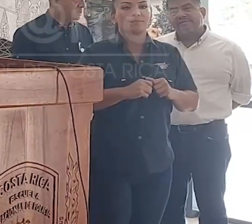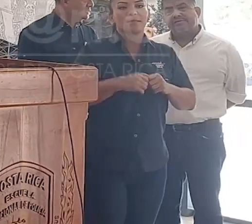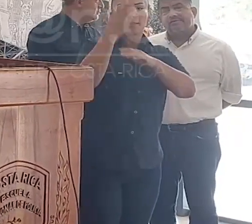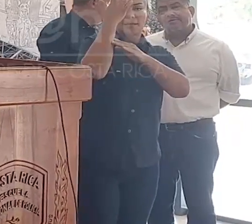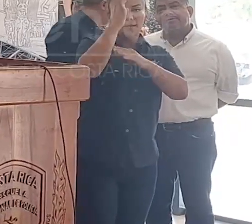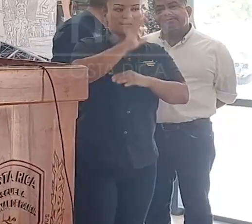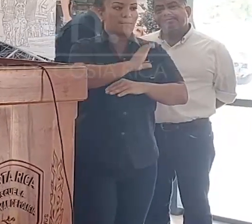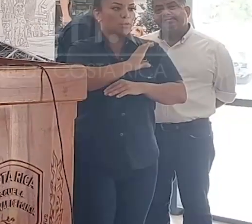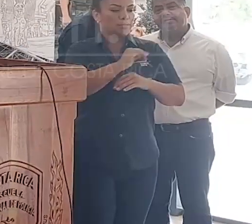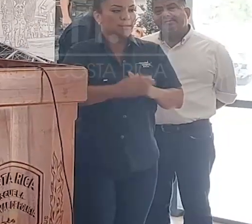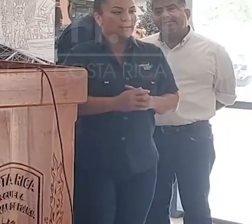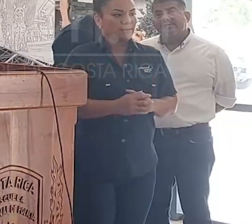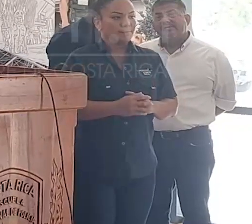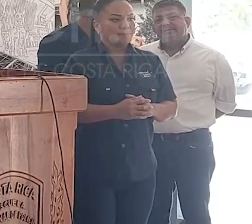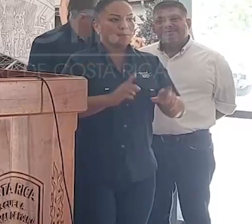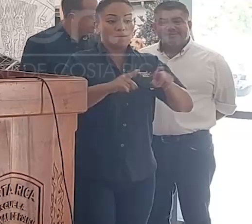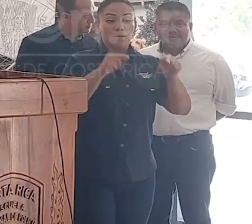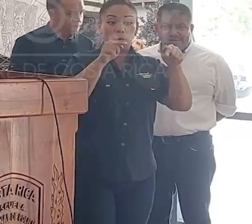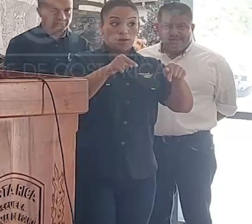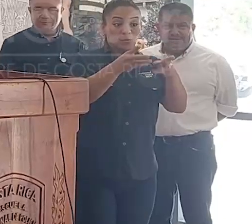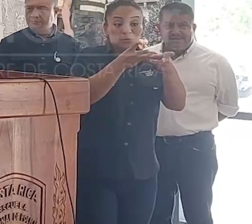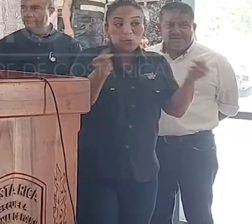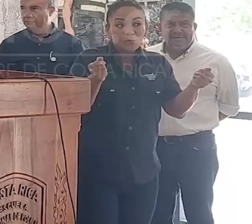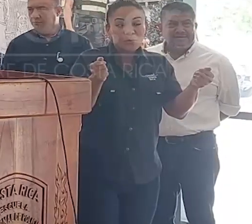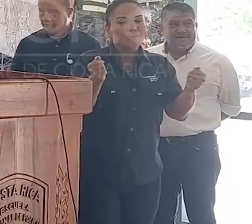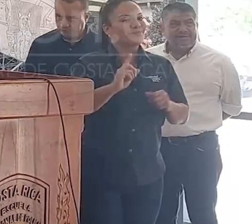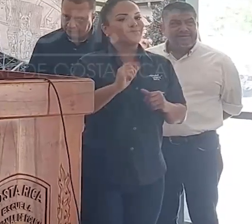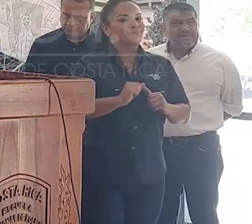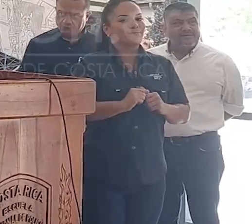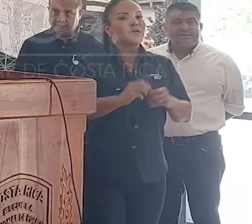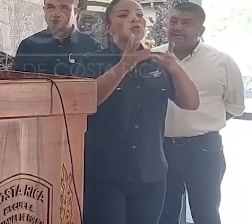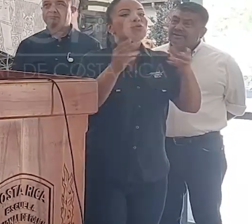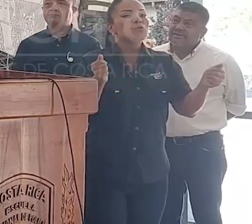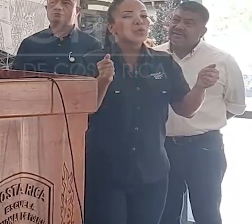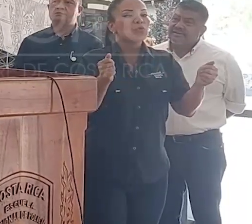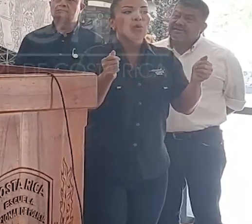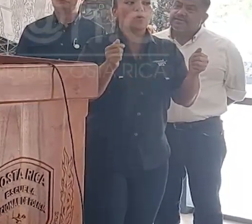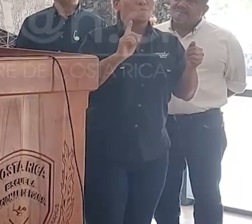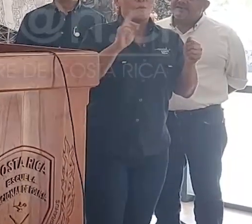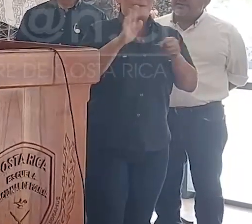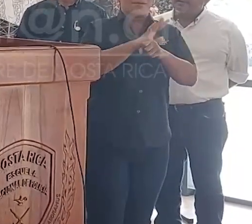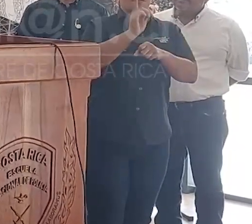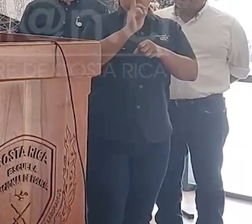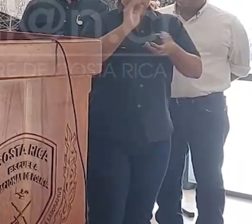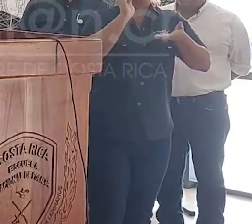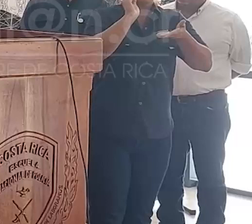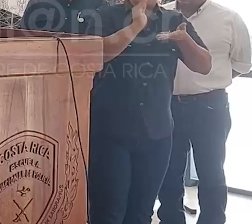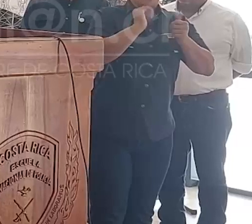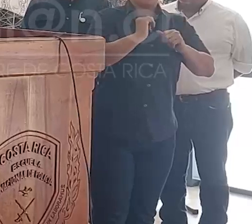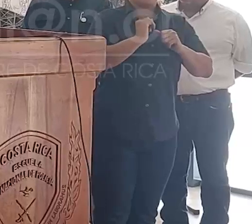inteligencia policial. Pero eso no lo va a curar, lo va a aliviar. La